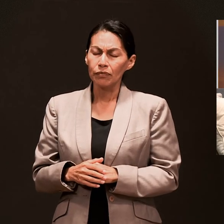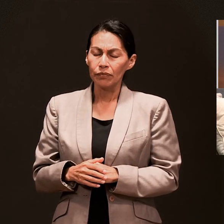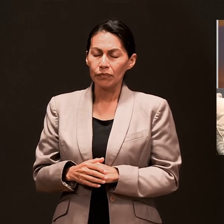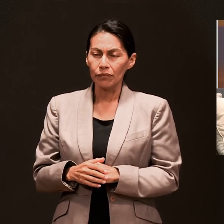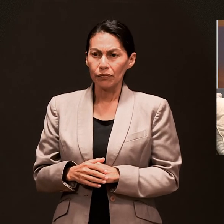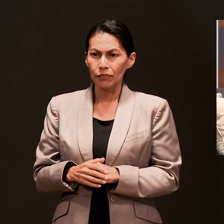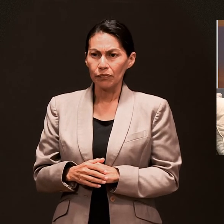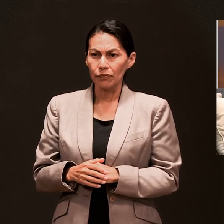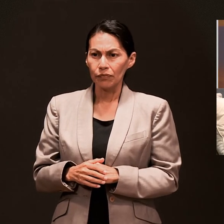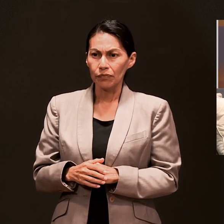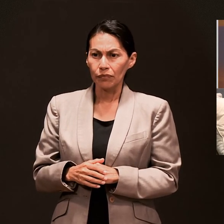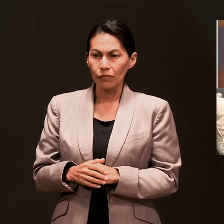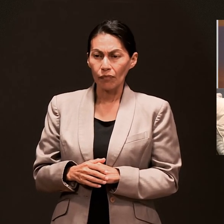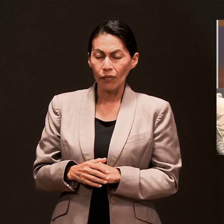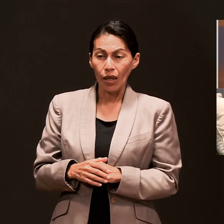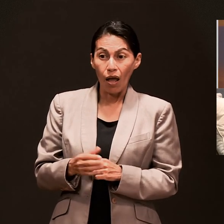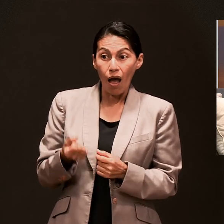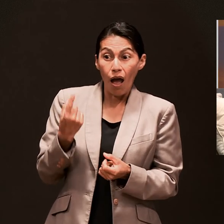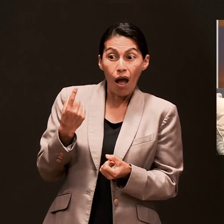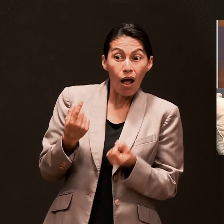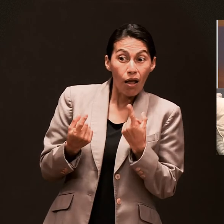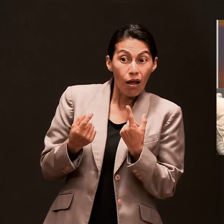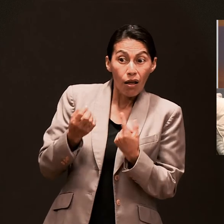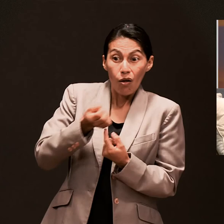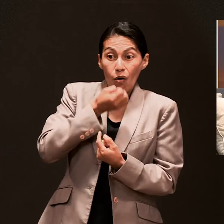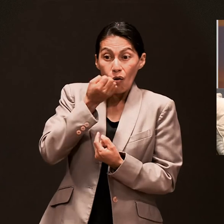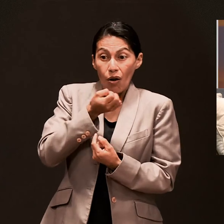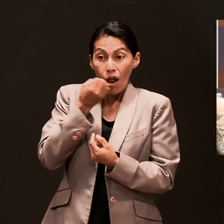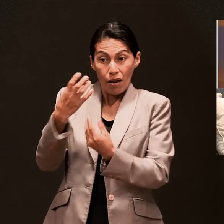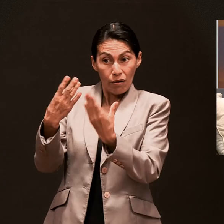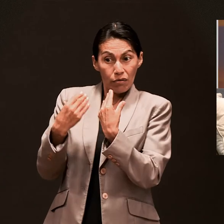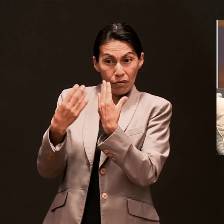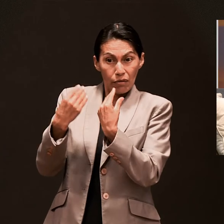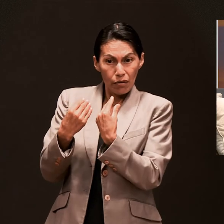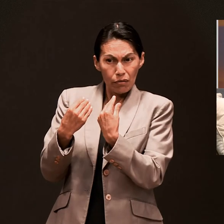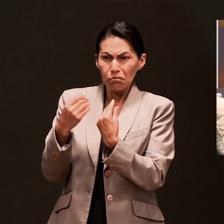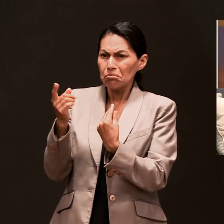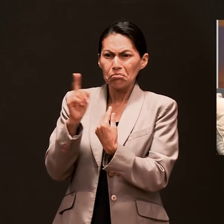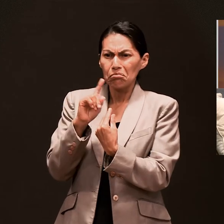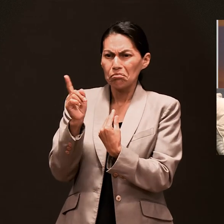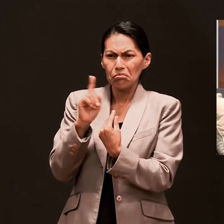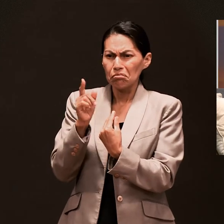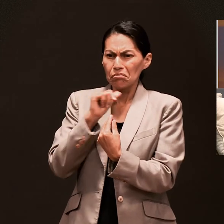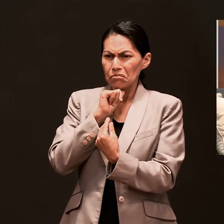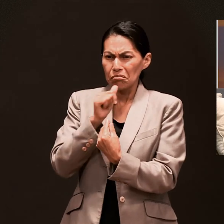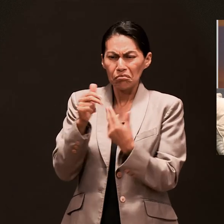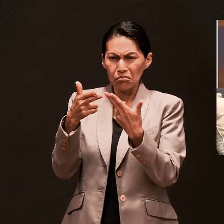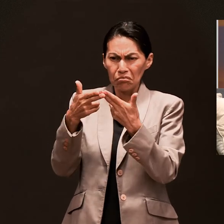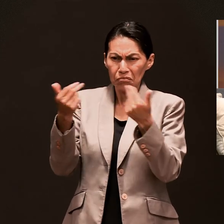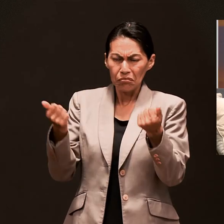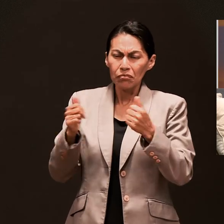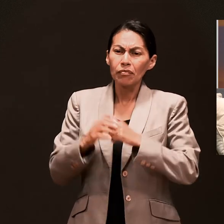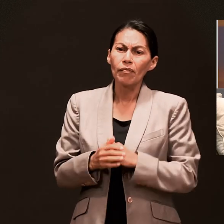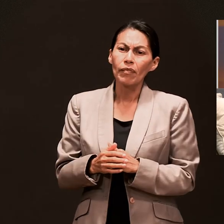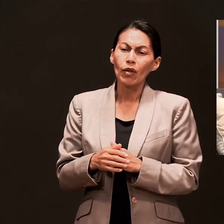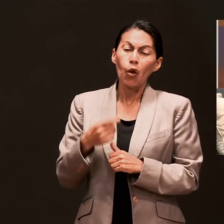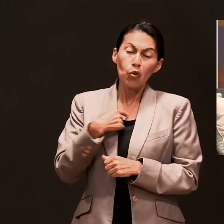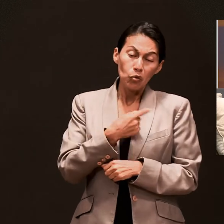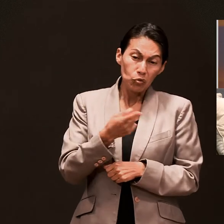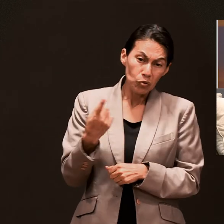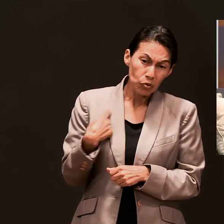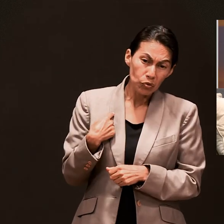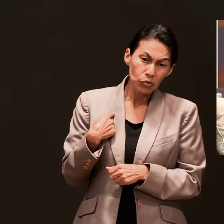no hubo este quién nos enseñará a orar como tal fuimos a